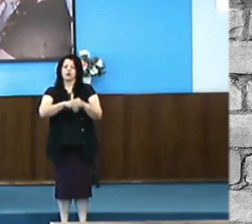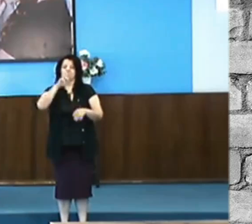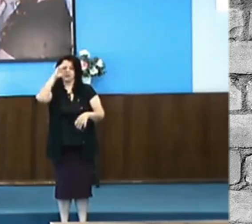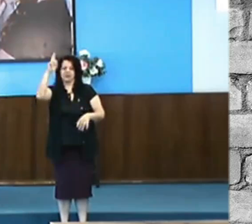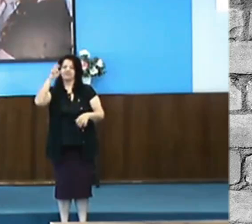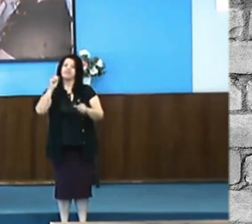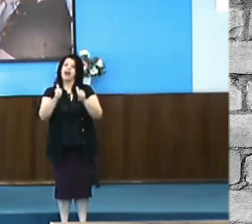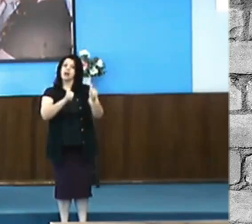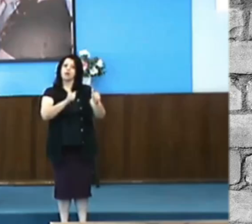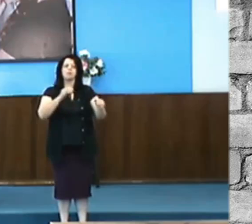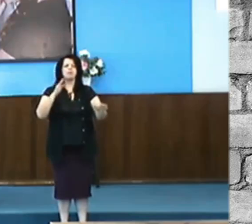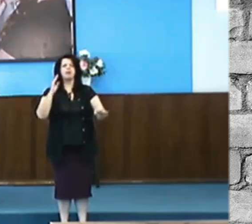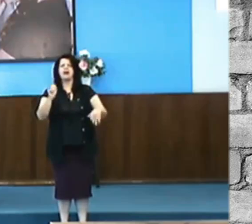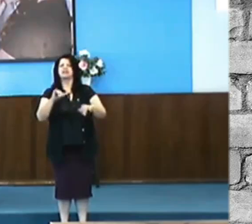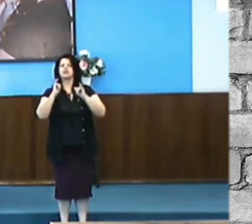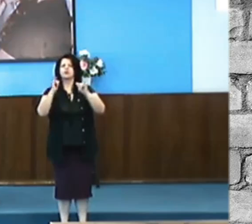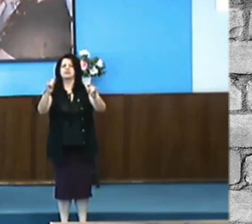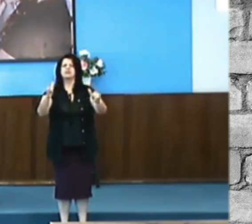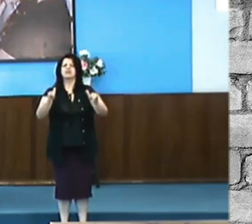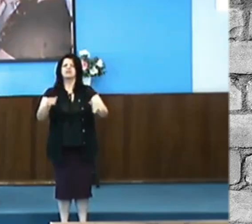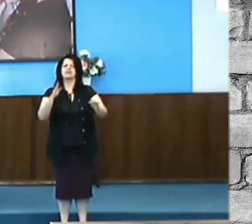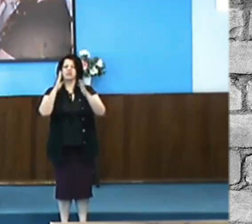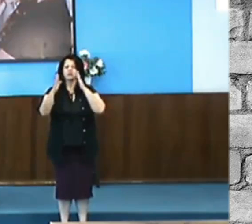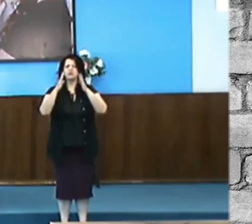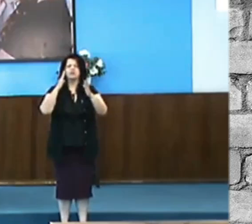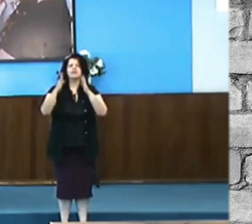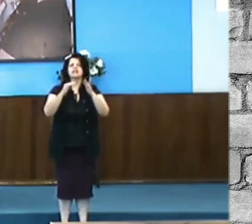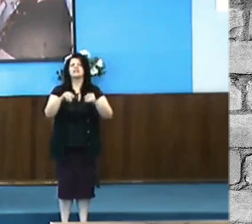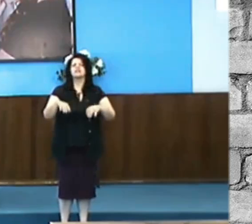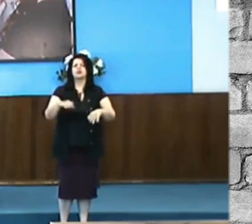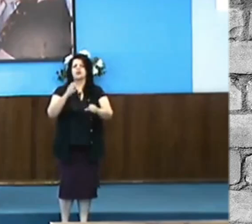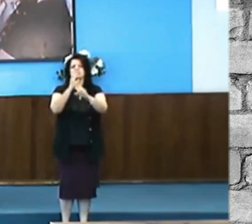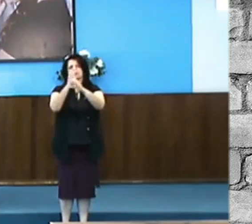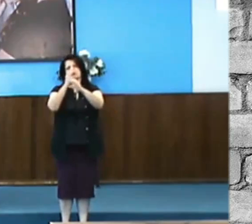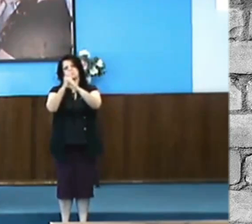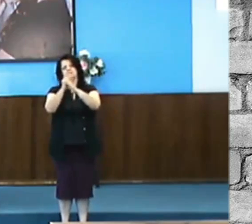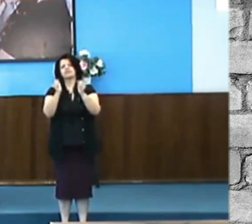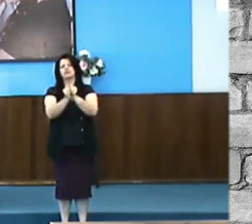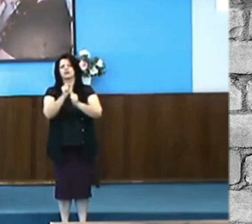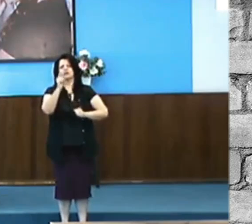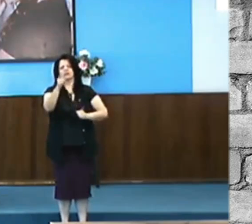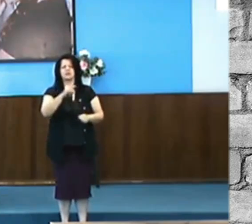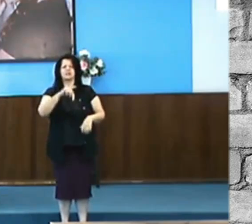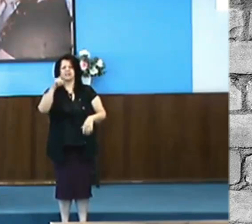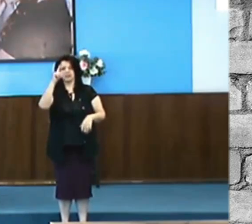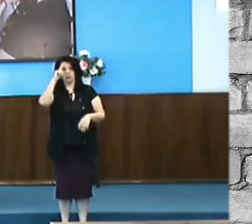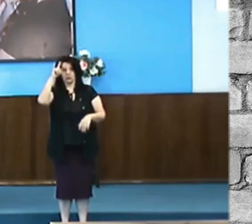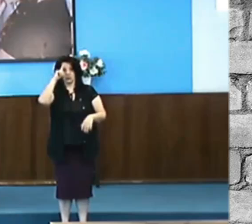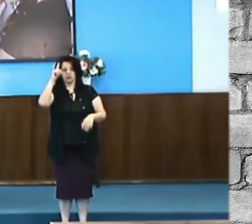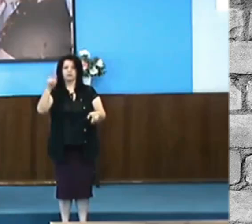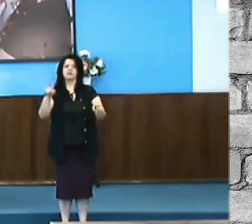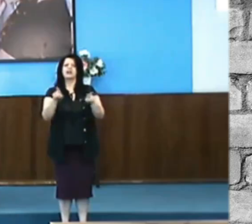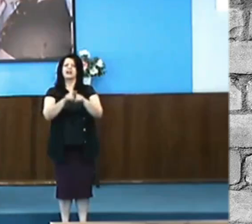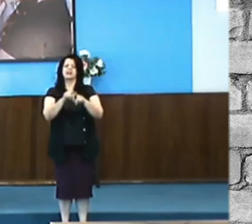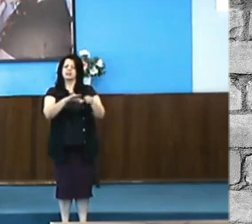nossas mídias sociais, os nossos canais de comunicação, onde nós vamos nos comunicando com vocês no decorrer deste dia e também no